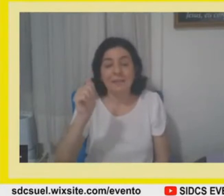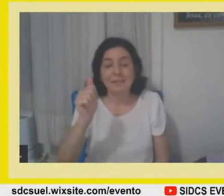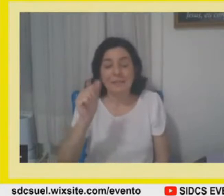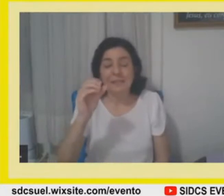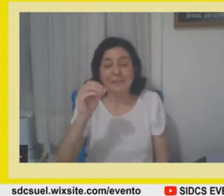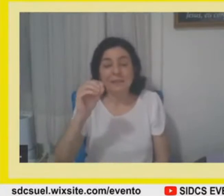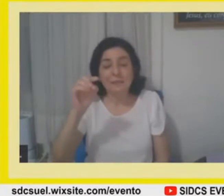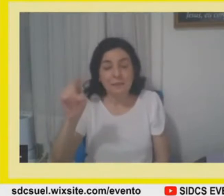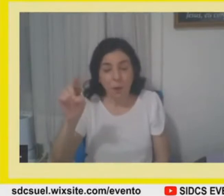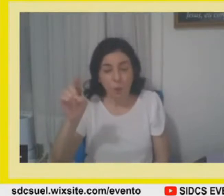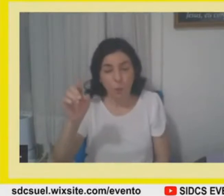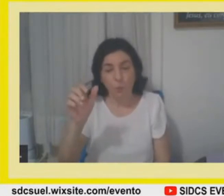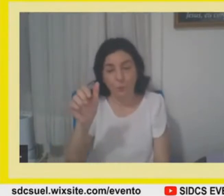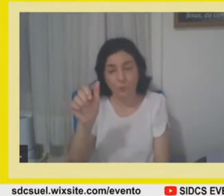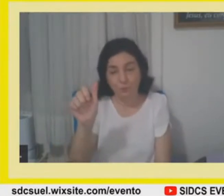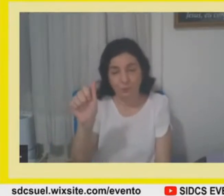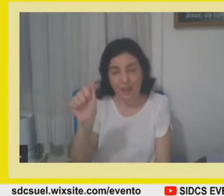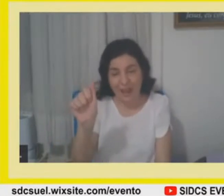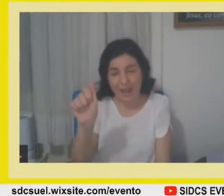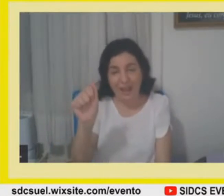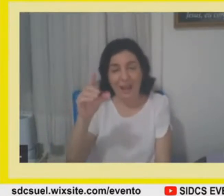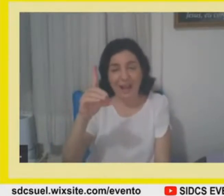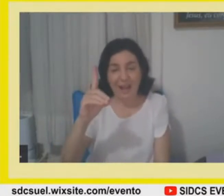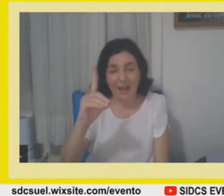cada um.